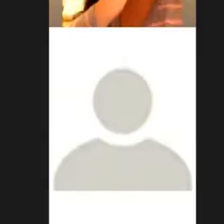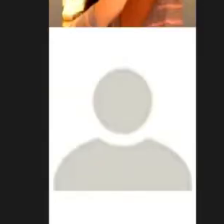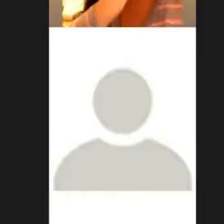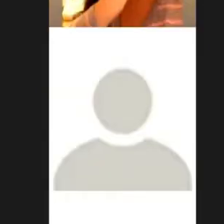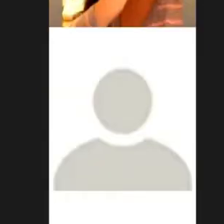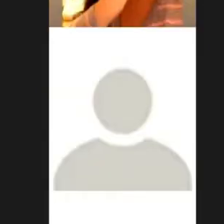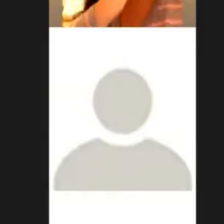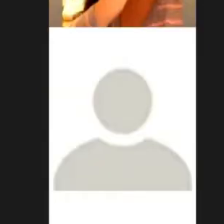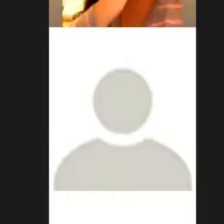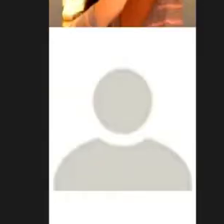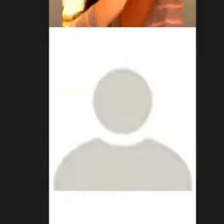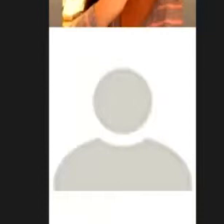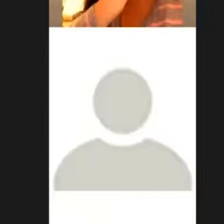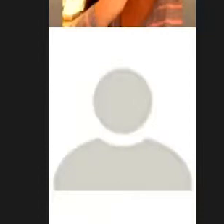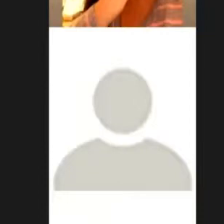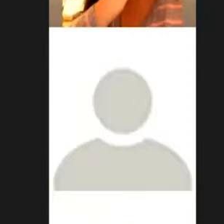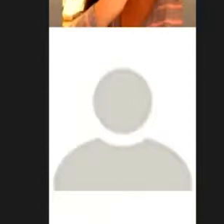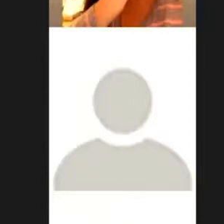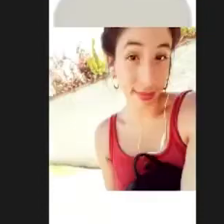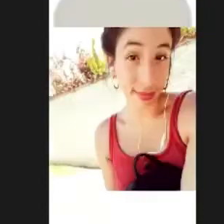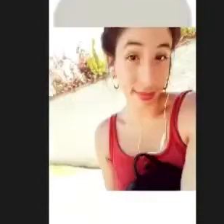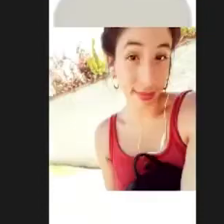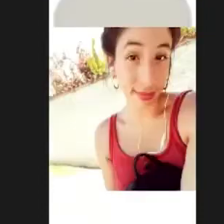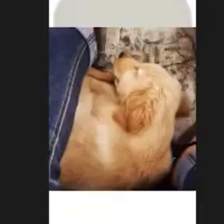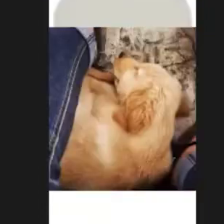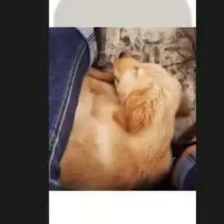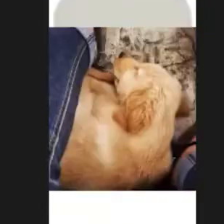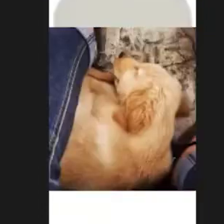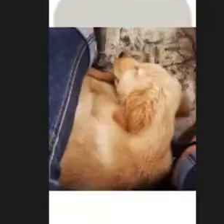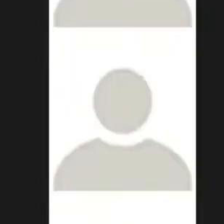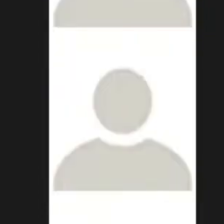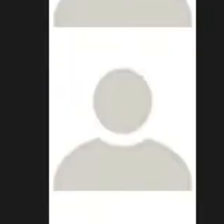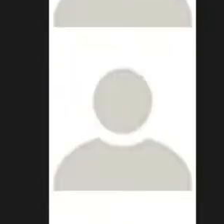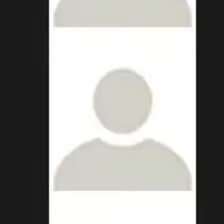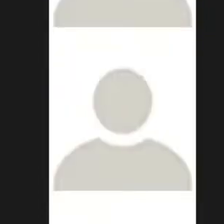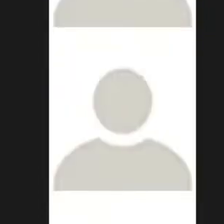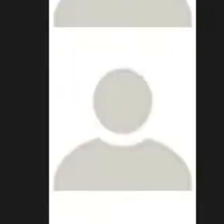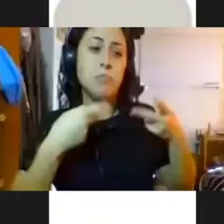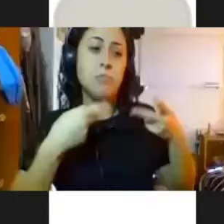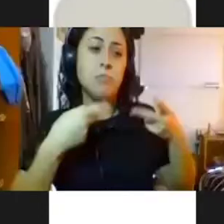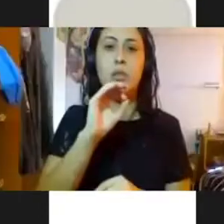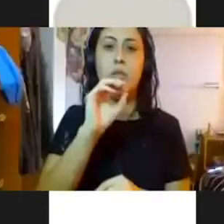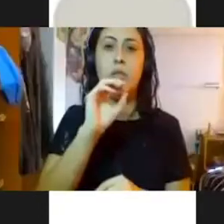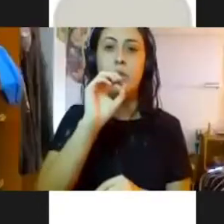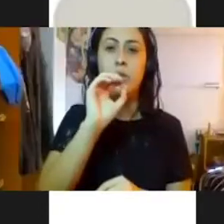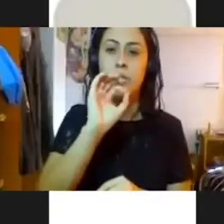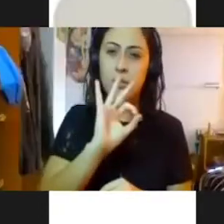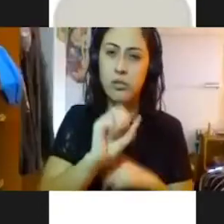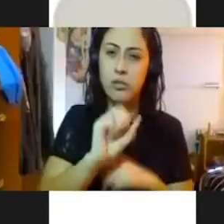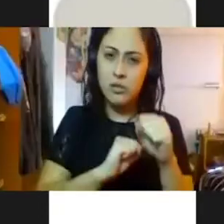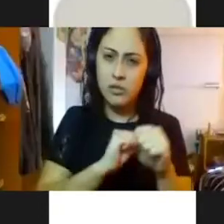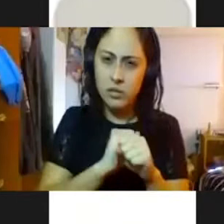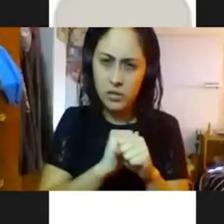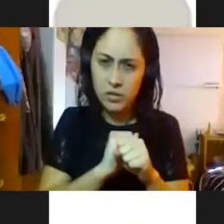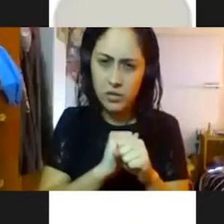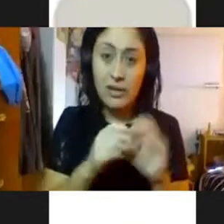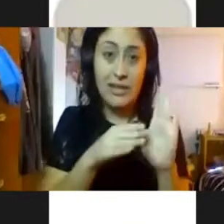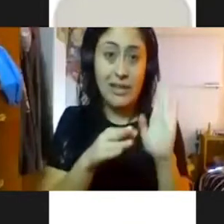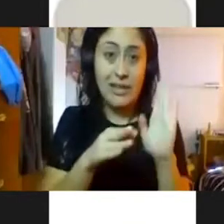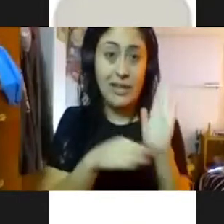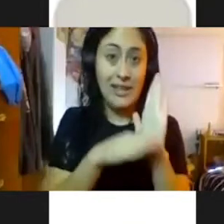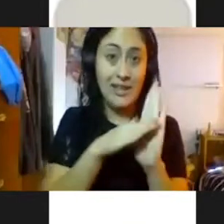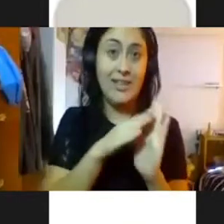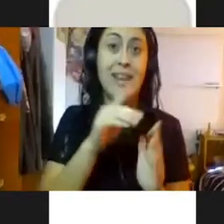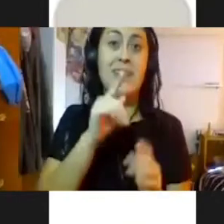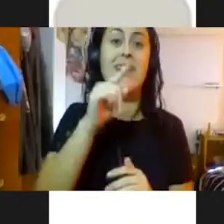niveles de medio mayor, que son los chicos y chicas de 3 años, el nivel de transición 1